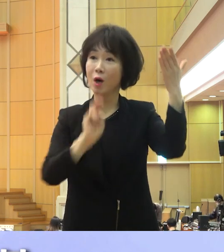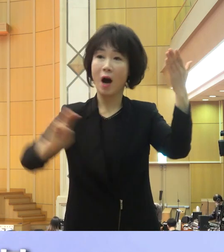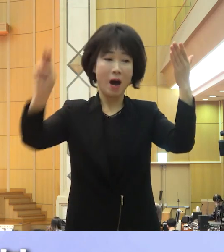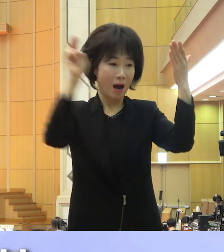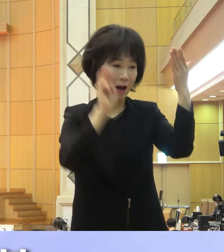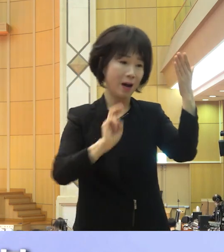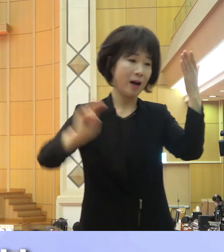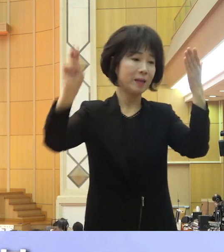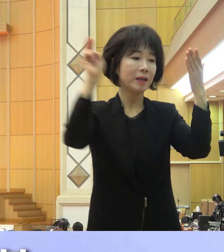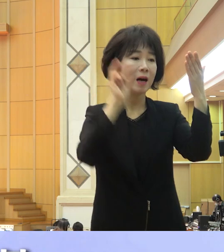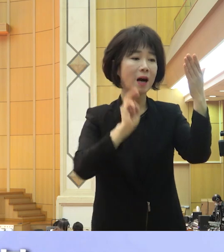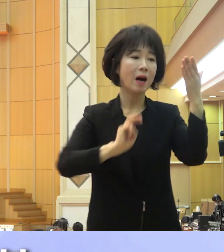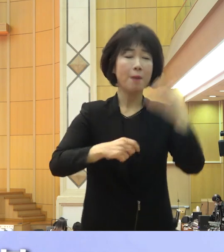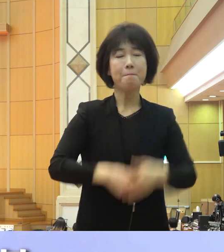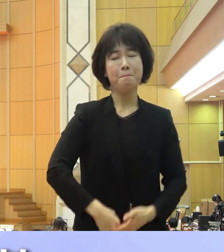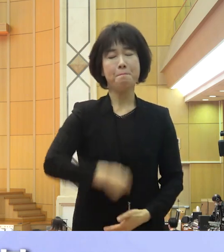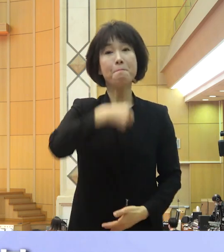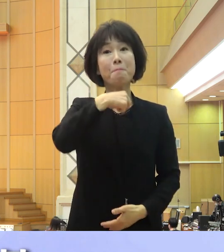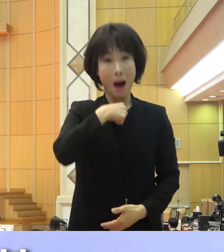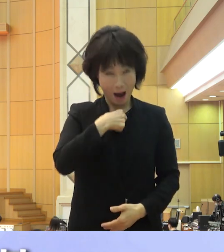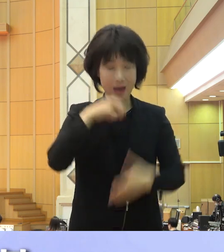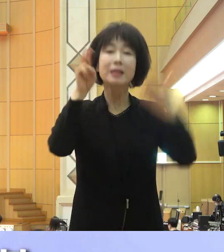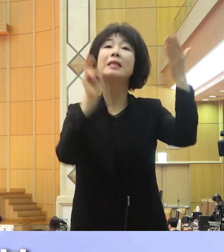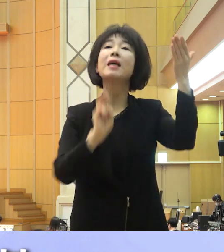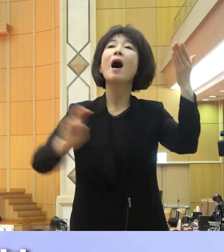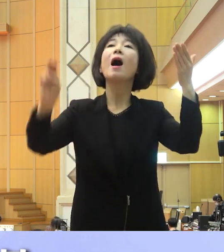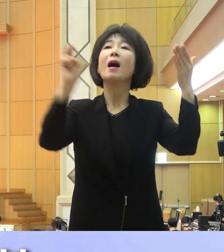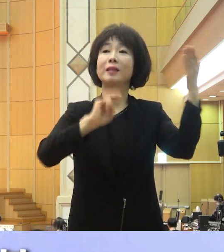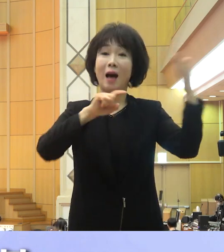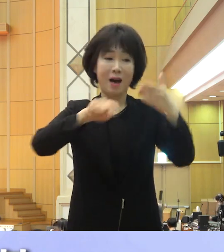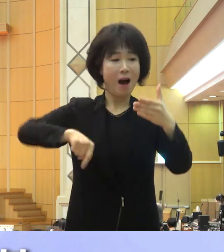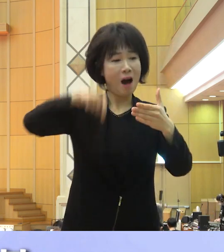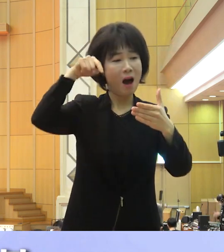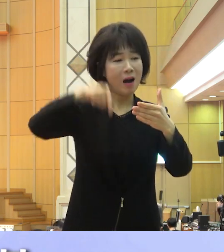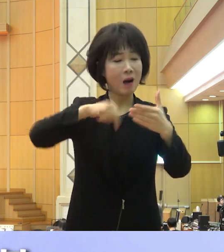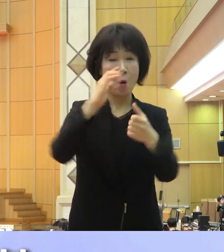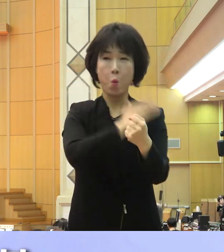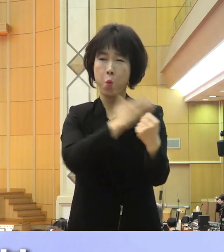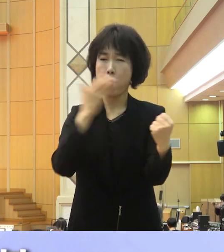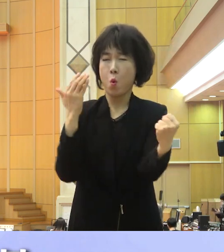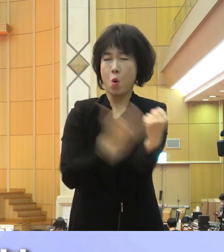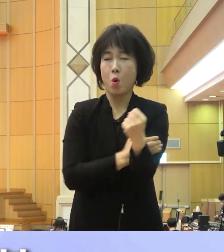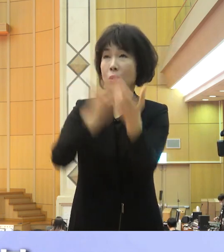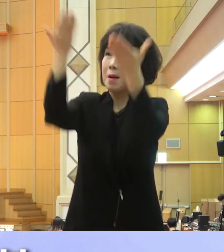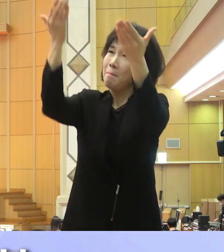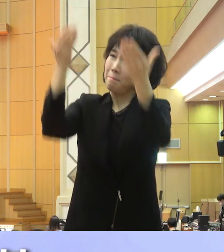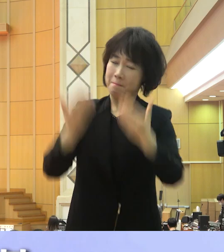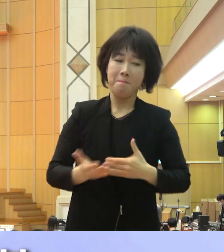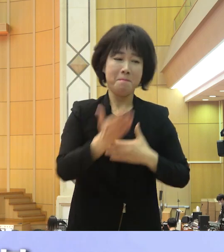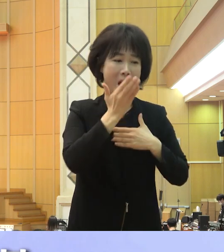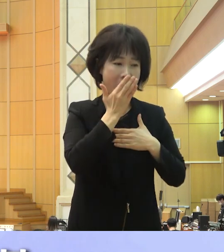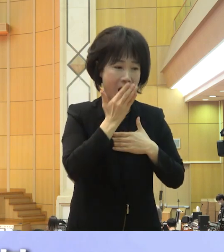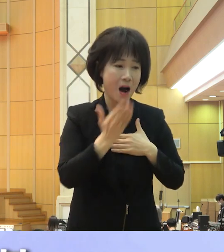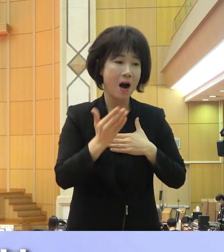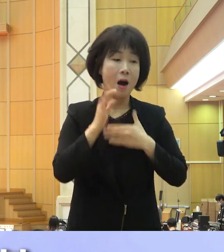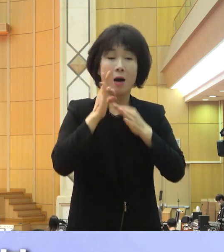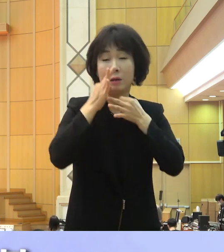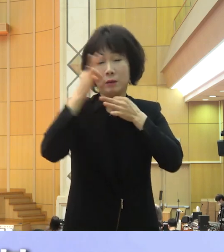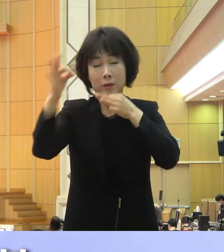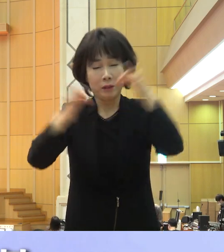송축하네. 진실한 찬양 안에 권능이 많이